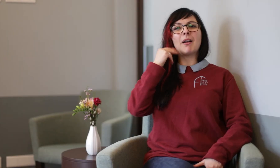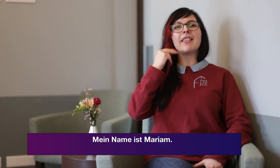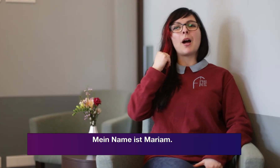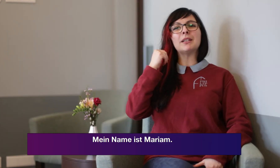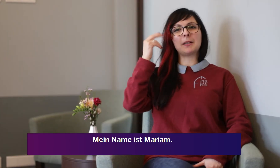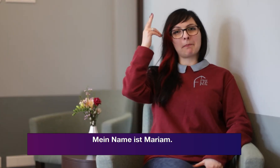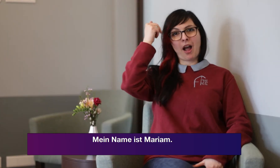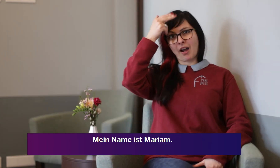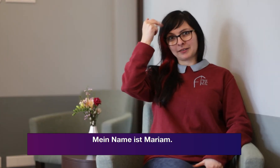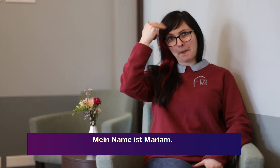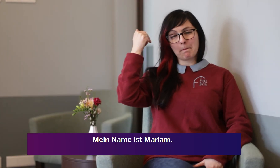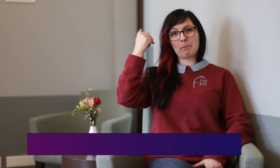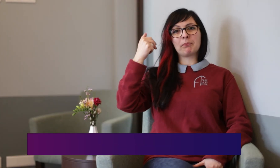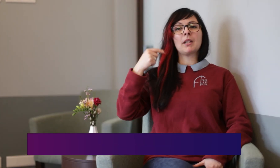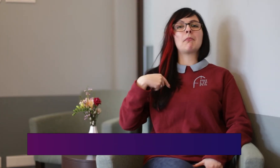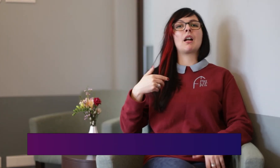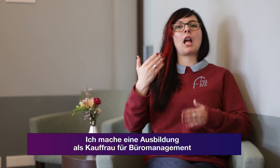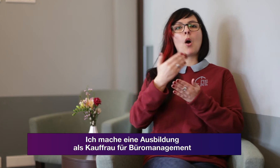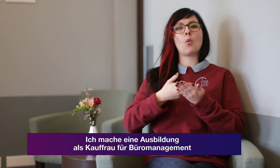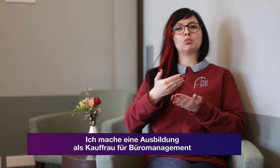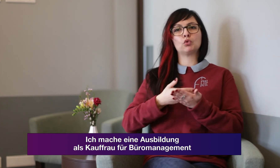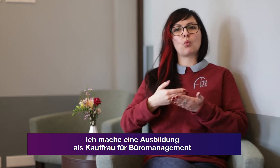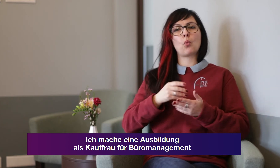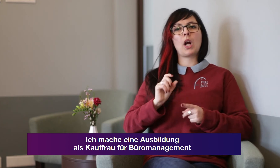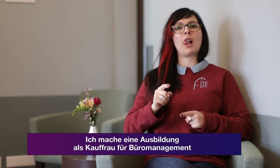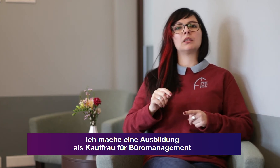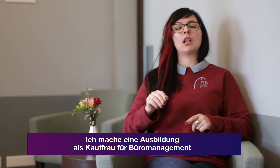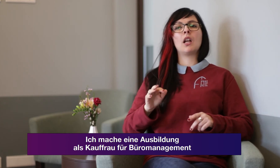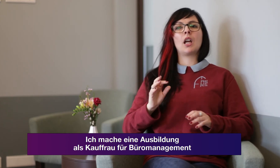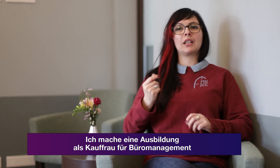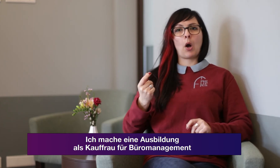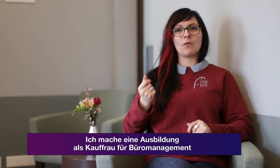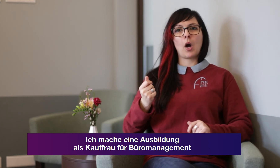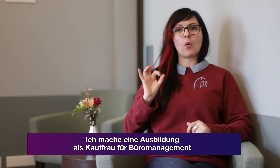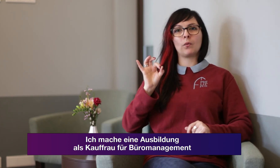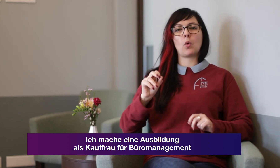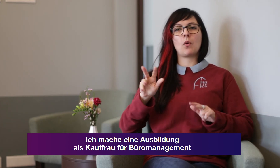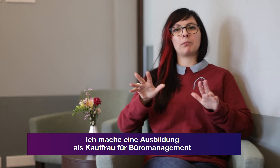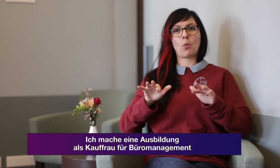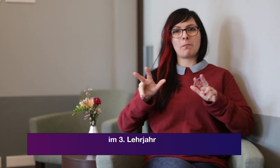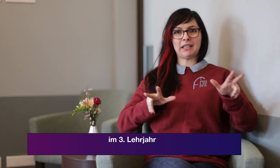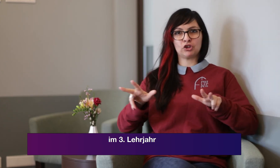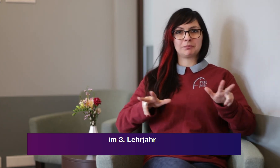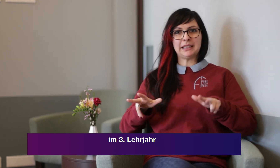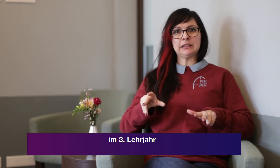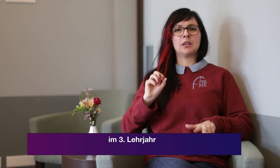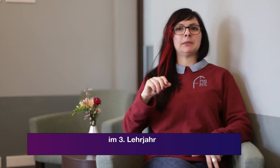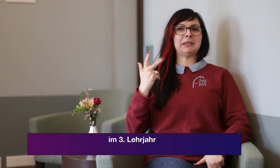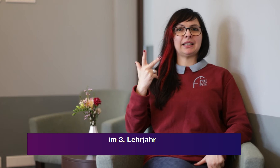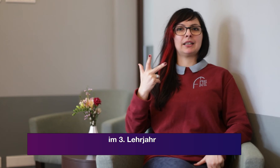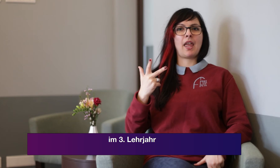Mein Name ist Mariam. Ich mache eine Ausbildung als Kauffrau für Büromanagement im dritten Lehrjahr